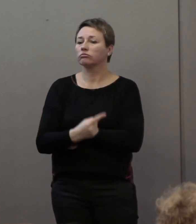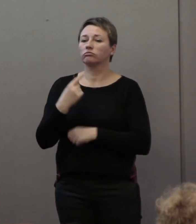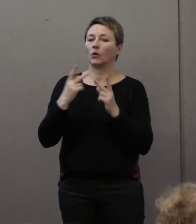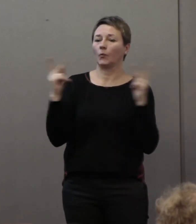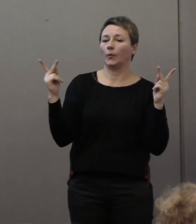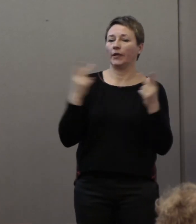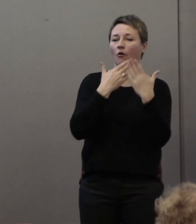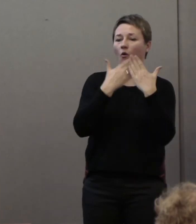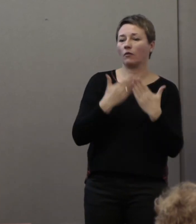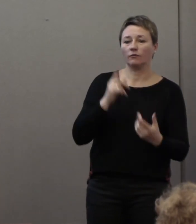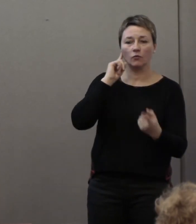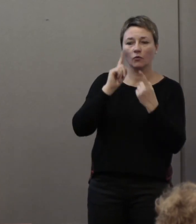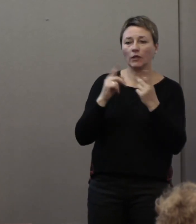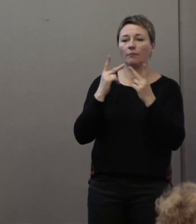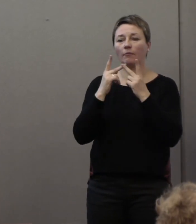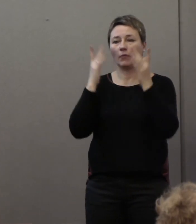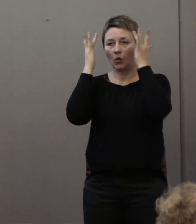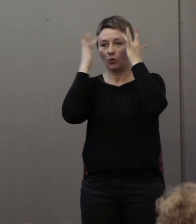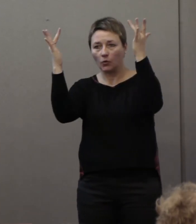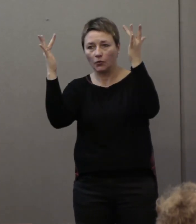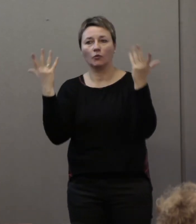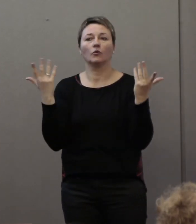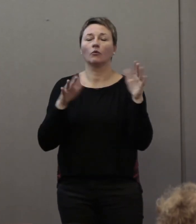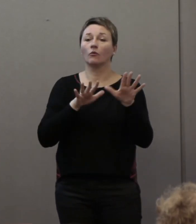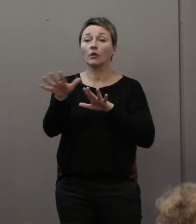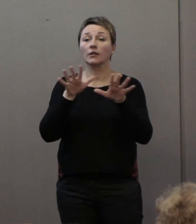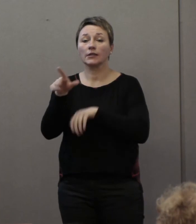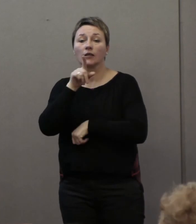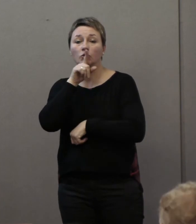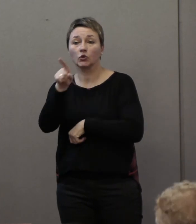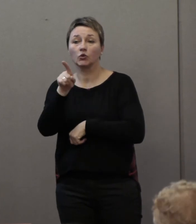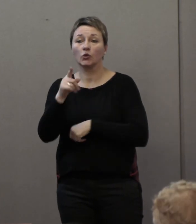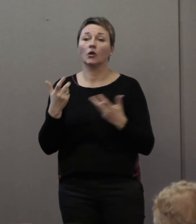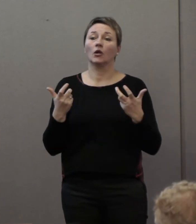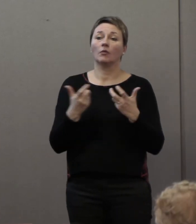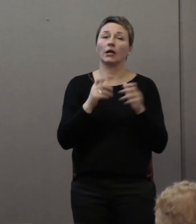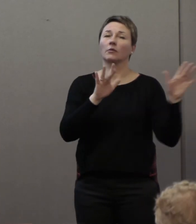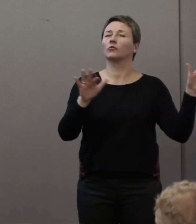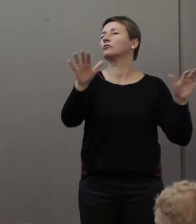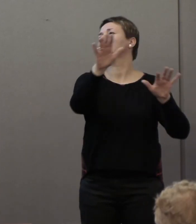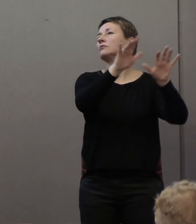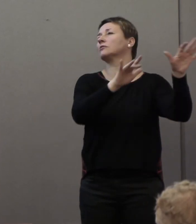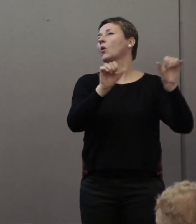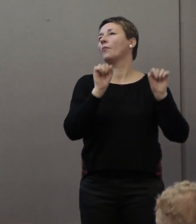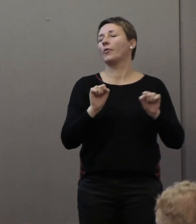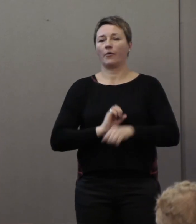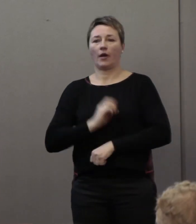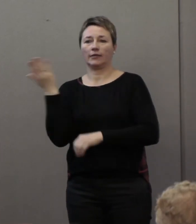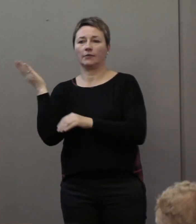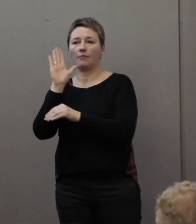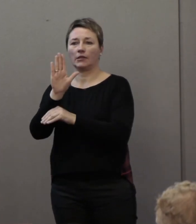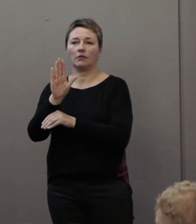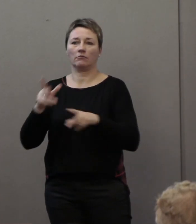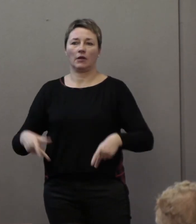rendez-vous autour de la culture, avec notamment tous les 15 jours une œuvre du bout des doigts, une œuvre un artiste et une œuvre dans